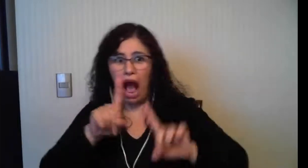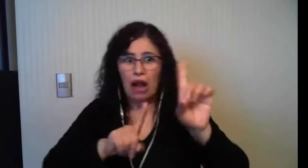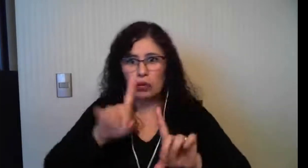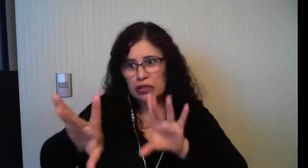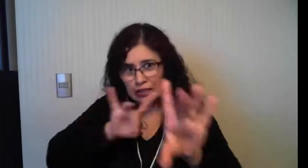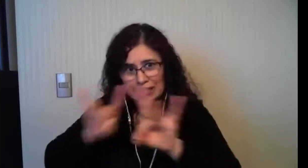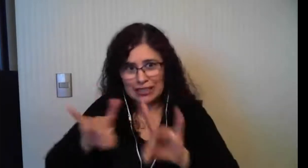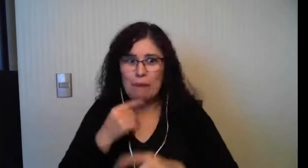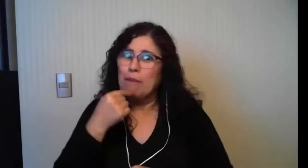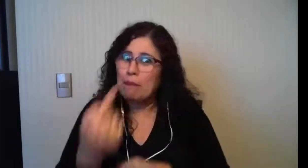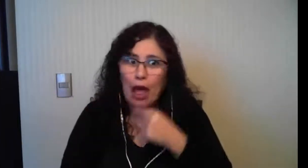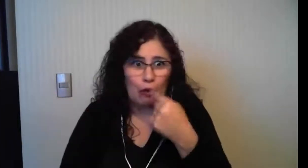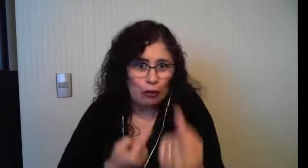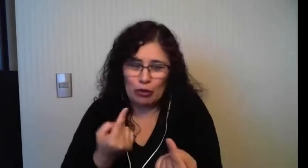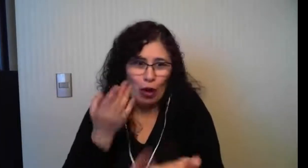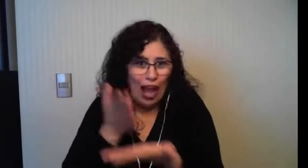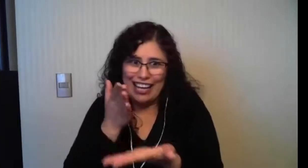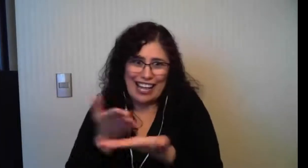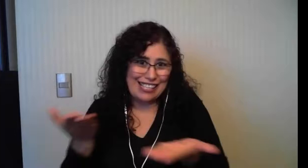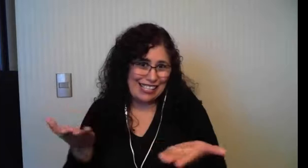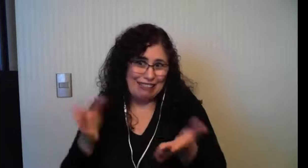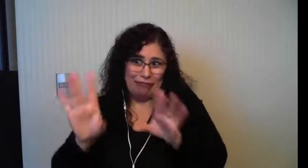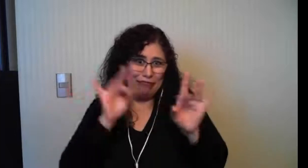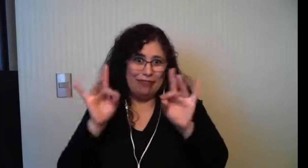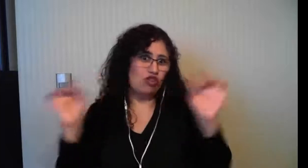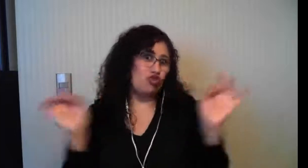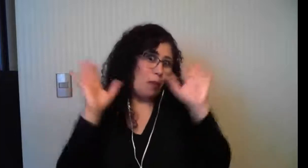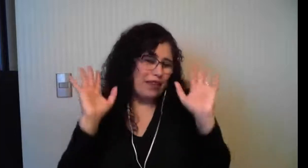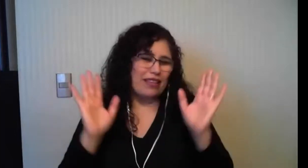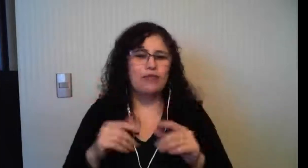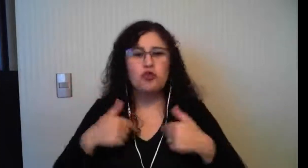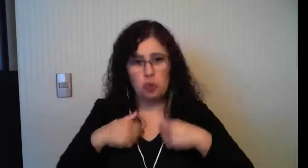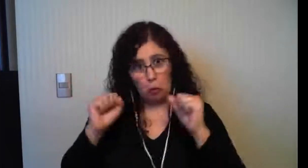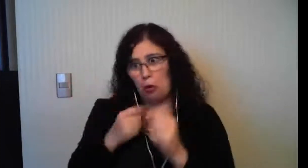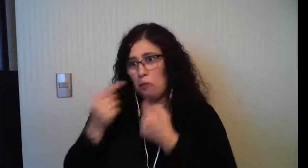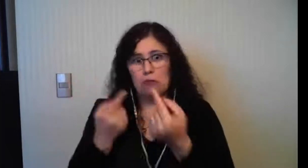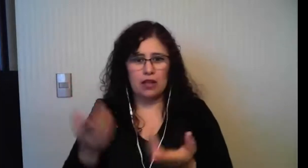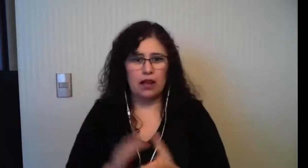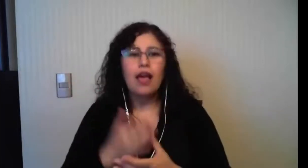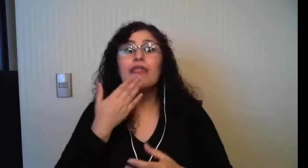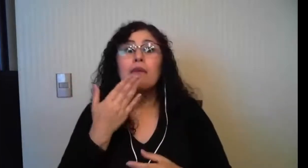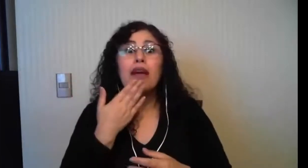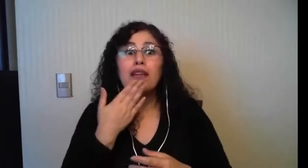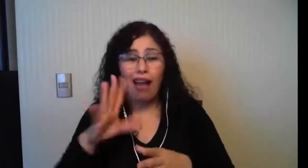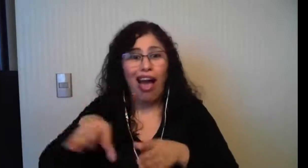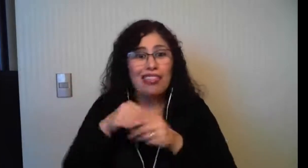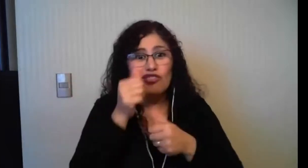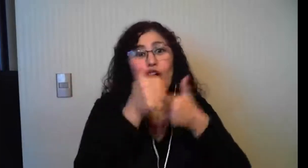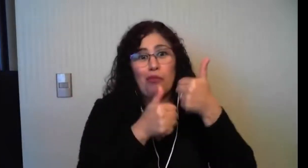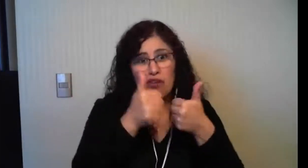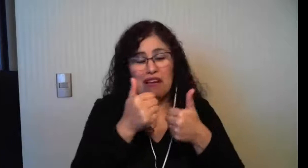las cátedras, o creo que tengo también la facultad de poder preguntarle la evaluación.